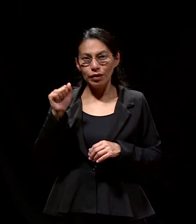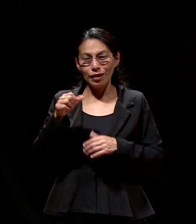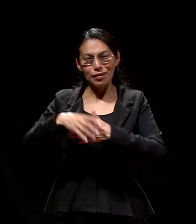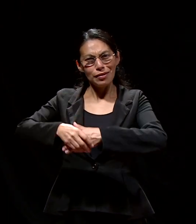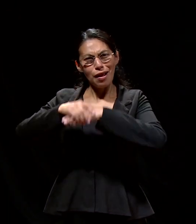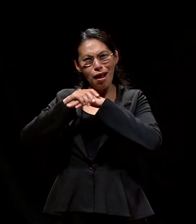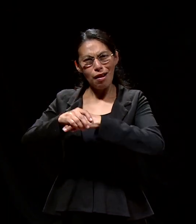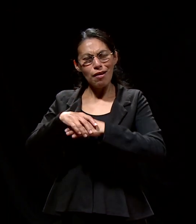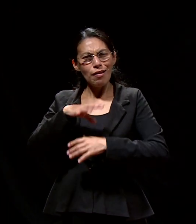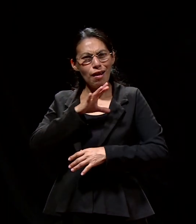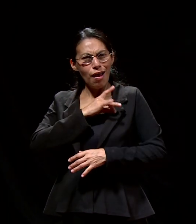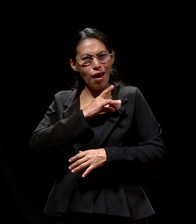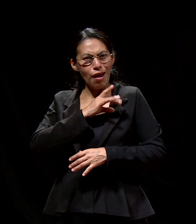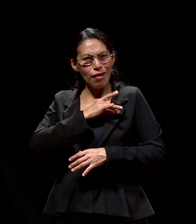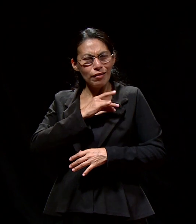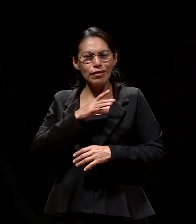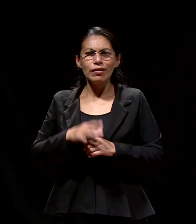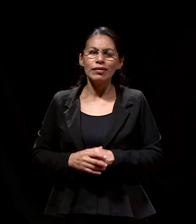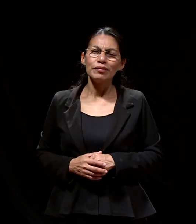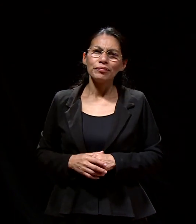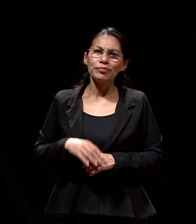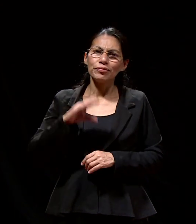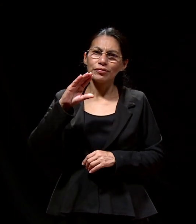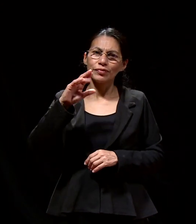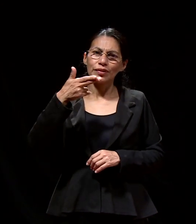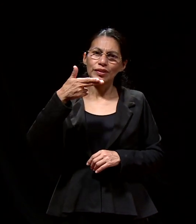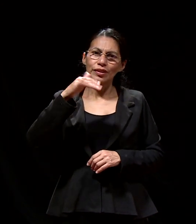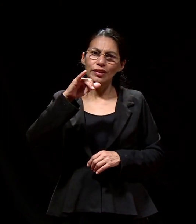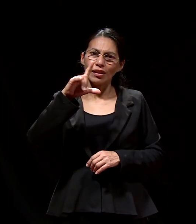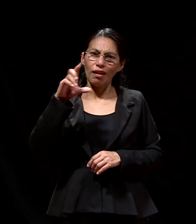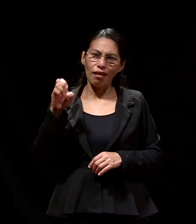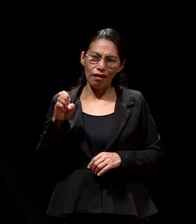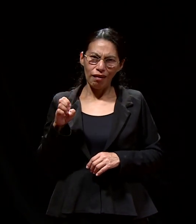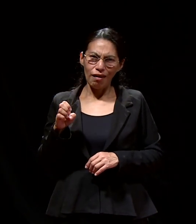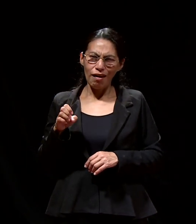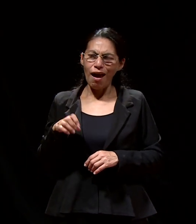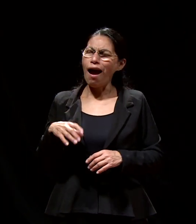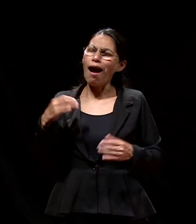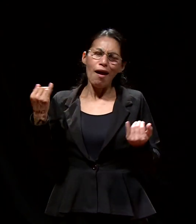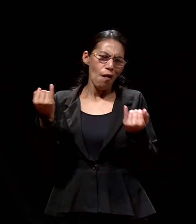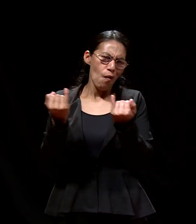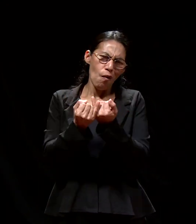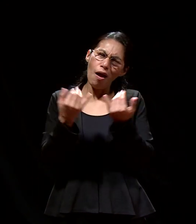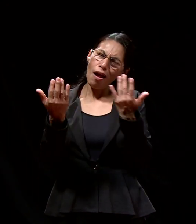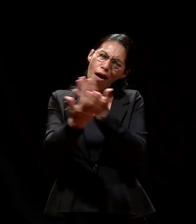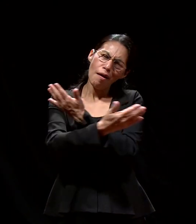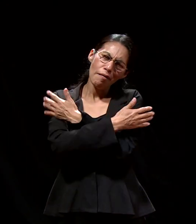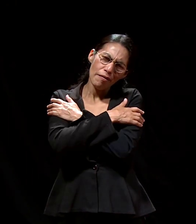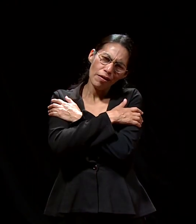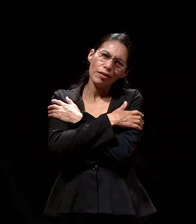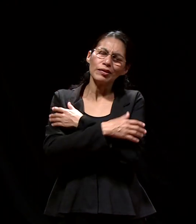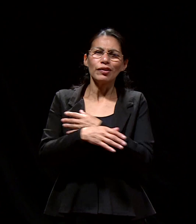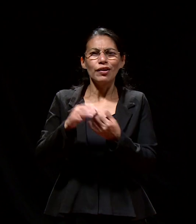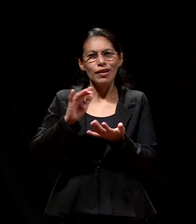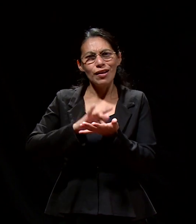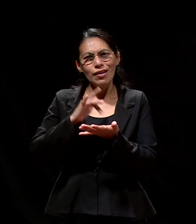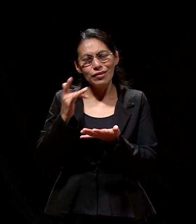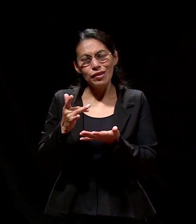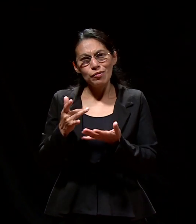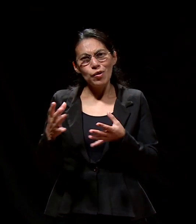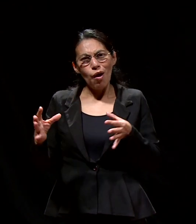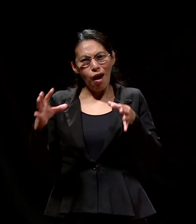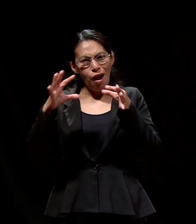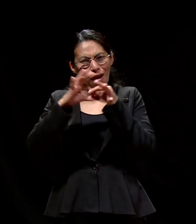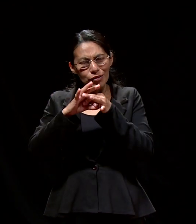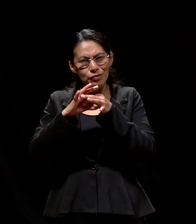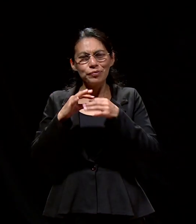dios los bendiga hoy y siempre amén también recibe nuestro abrazo José gracias por permanecer